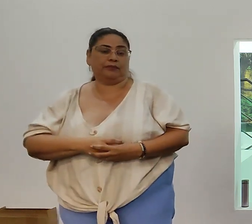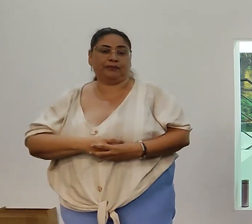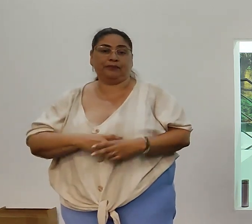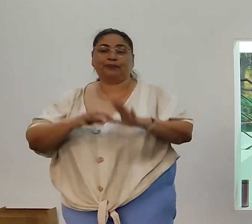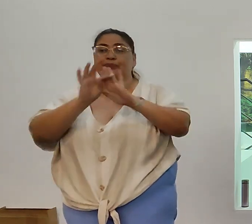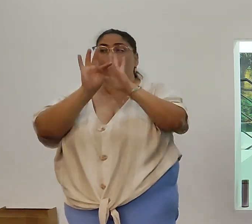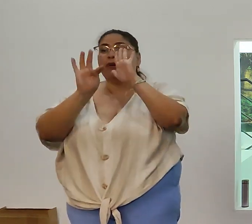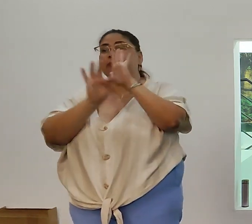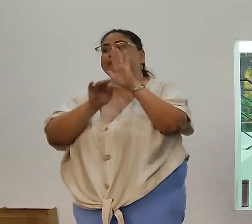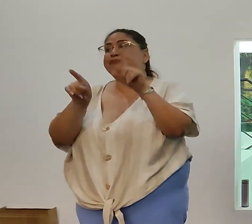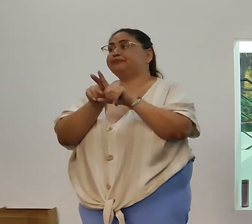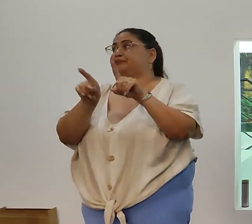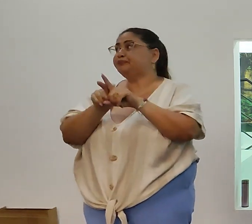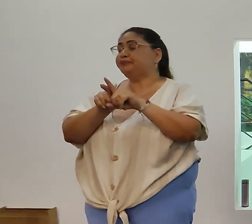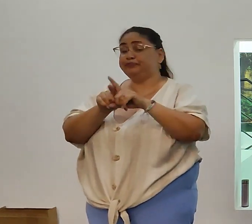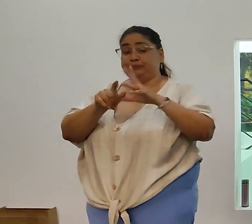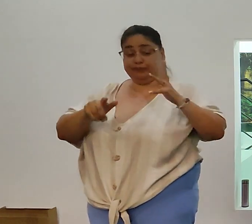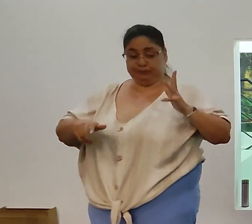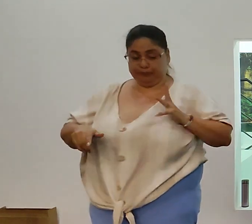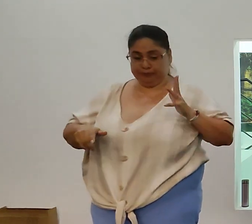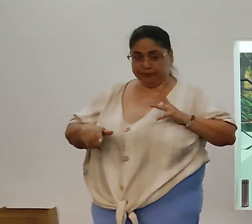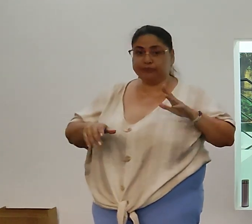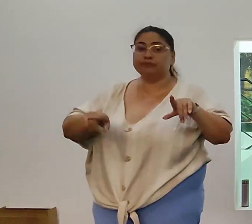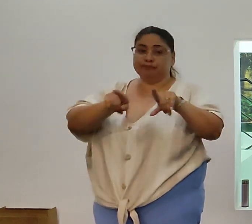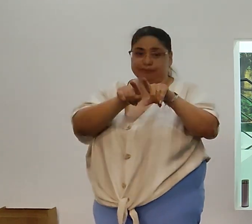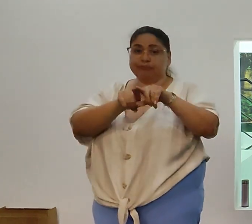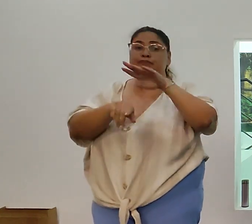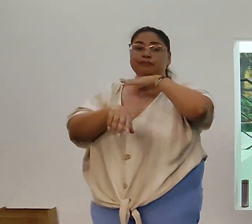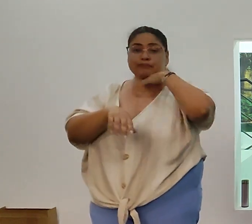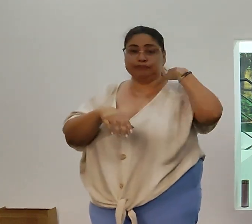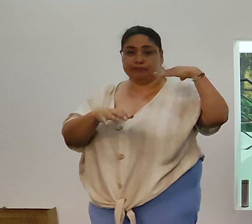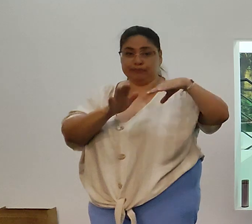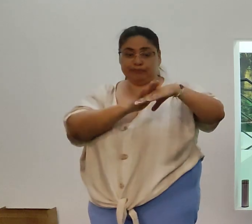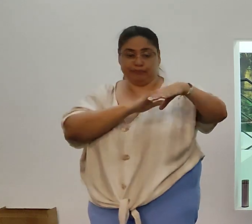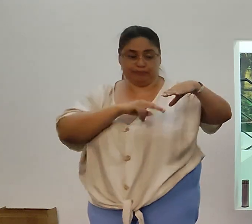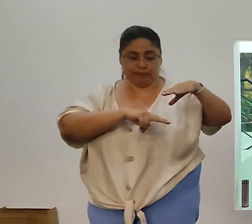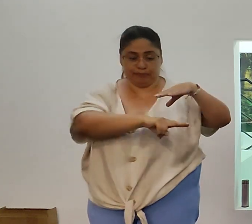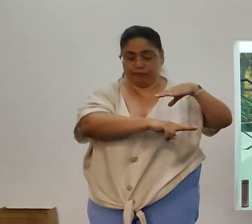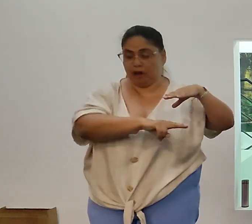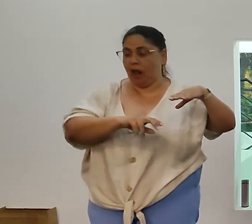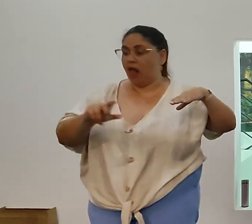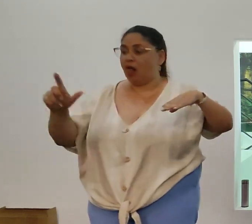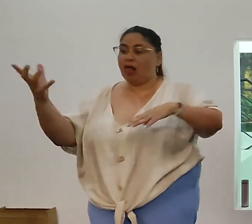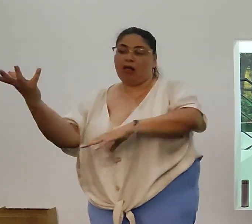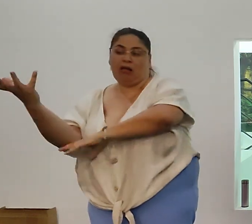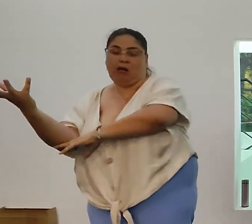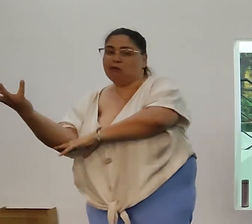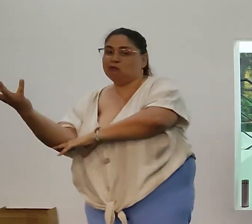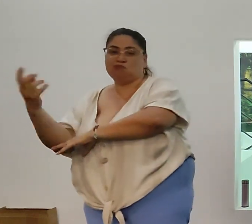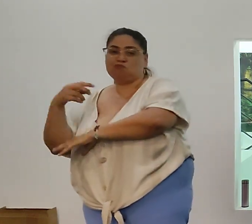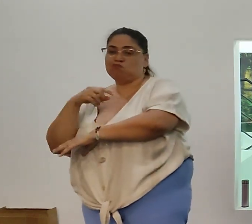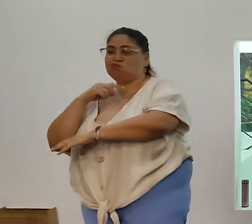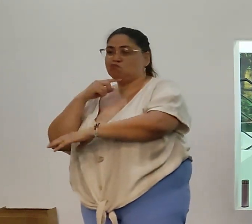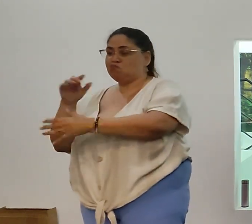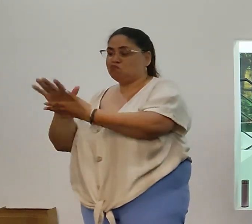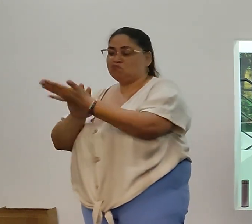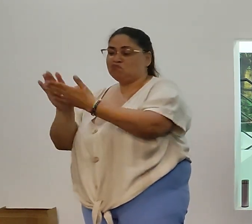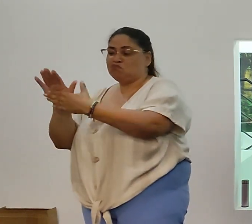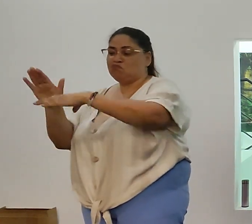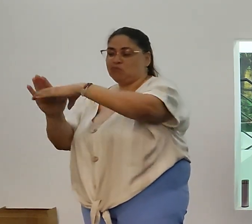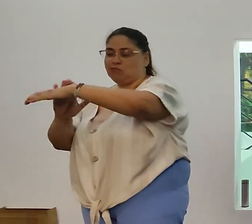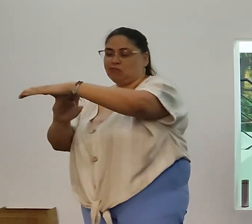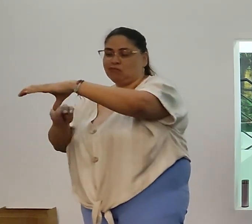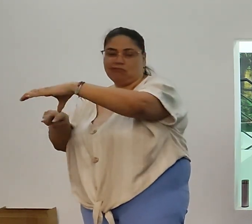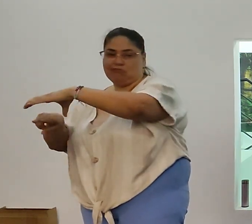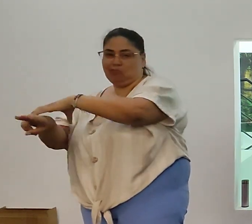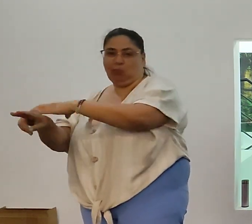O texto também diz que o rico morreu e foi sepultado. Vocês repararam que Lázaro não teve sepultamento? Jesus não cita que